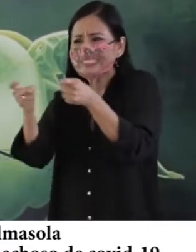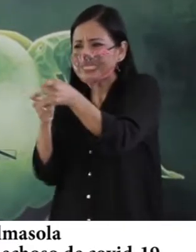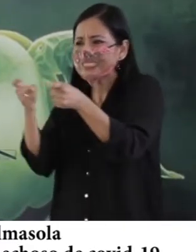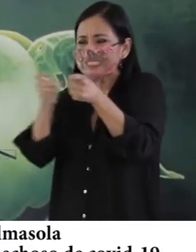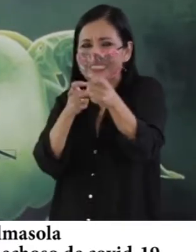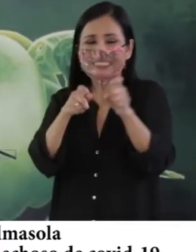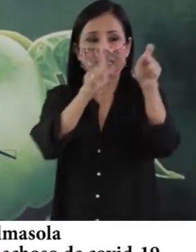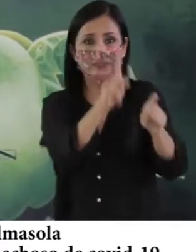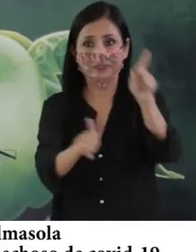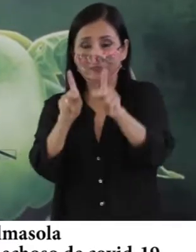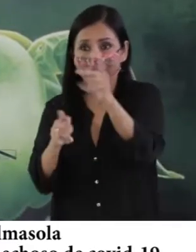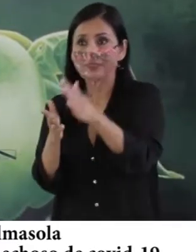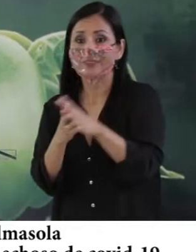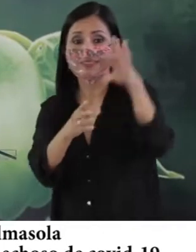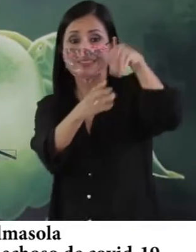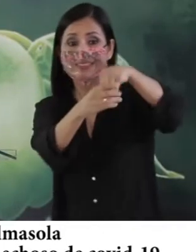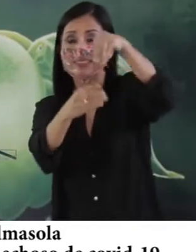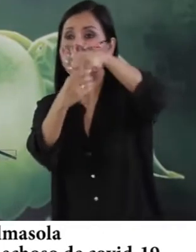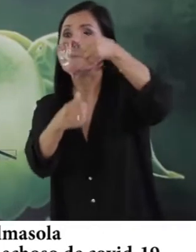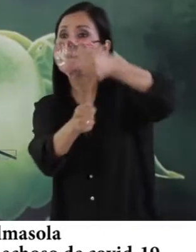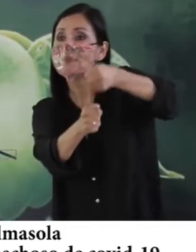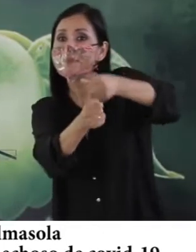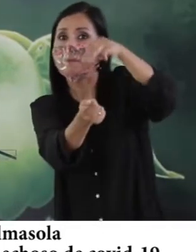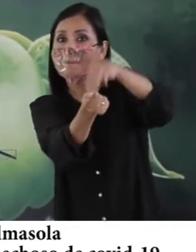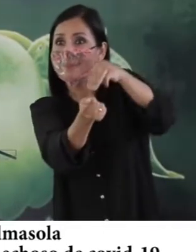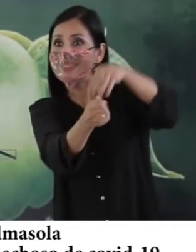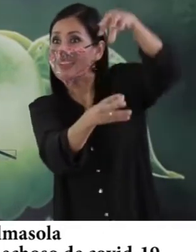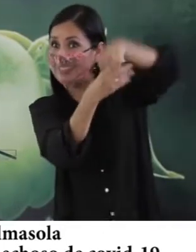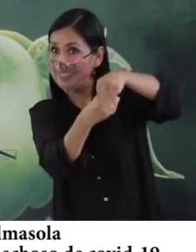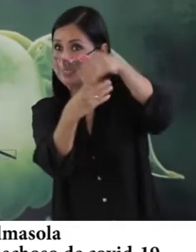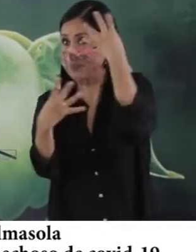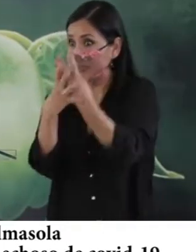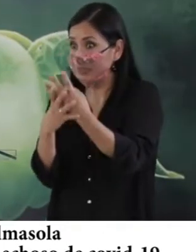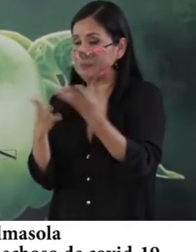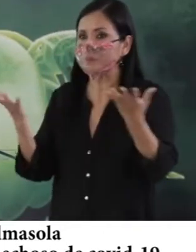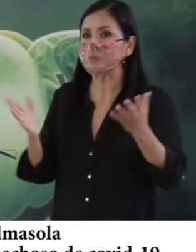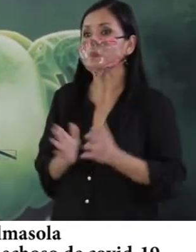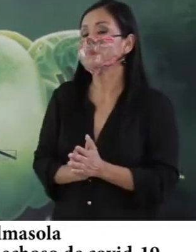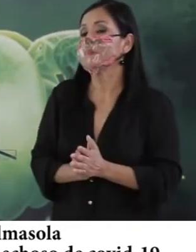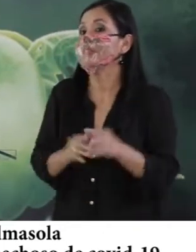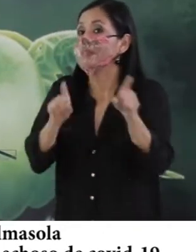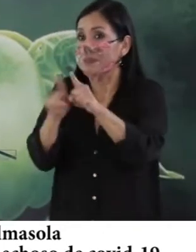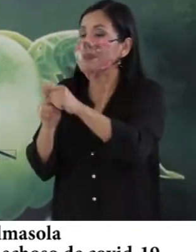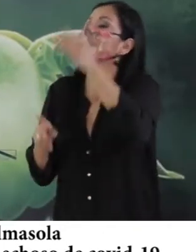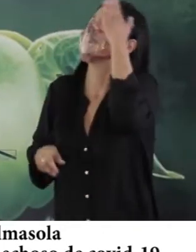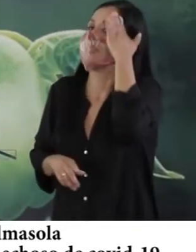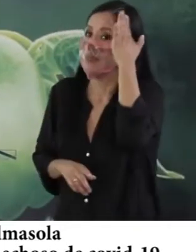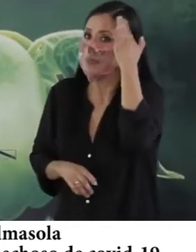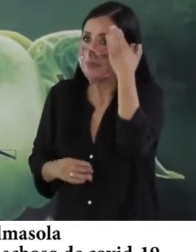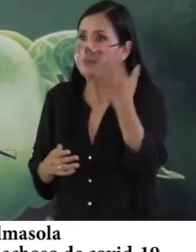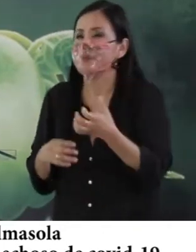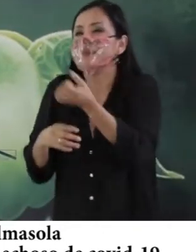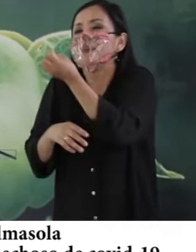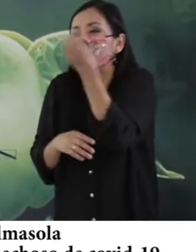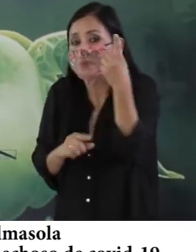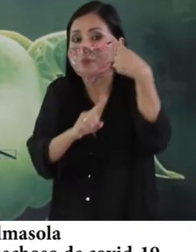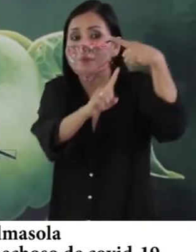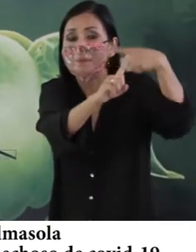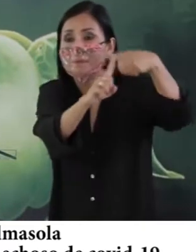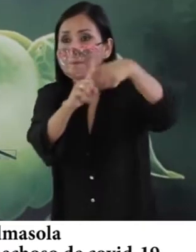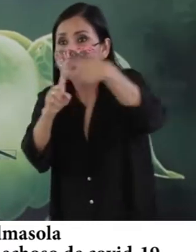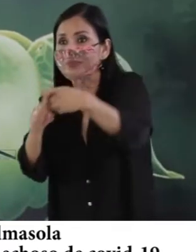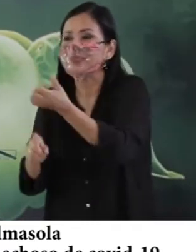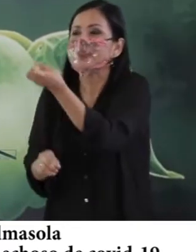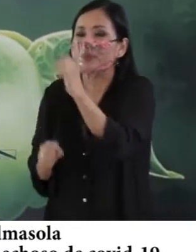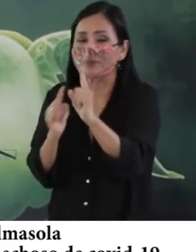personal, los mismos médicos de régimen penitenciario, pero también conocemos de que han dado también algunos positivos y